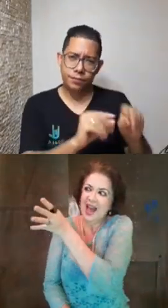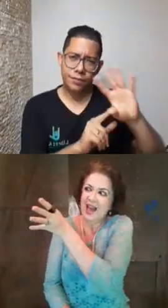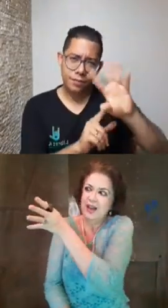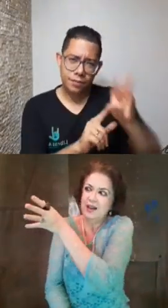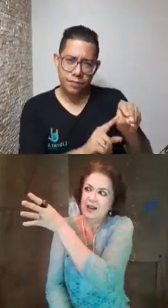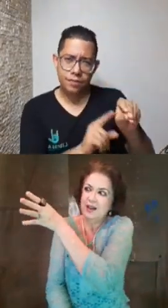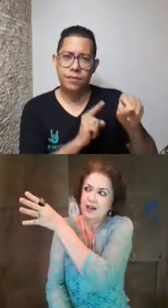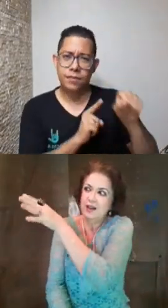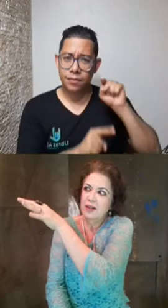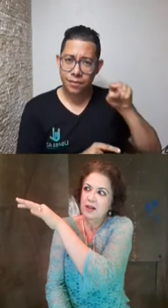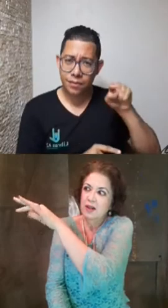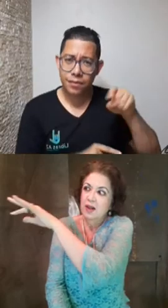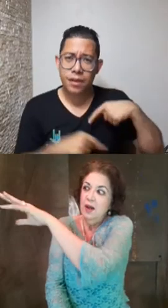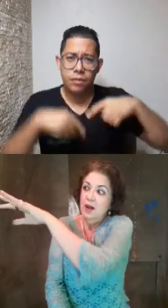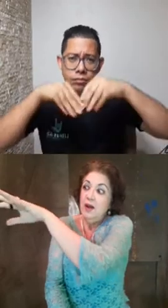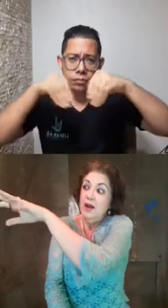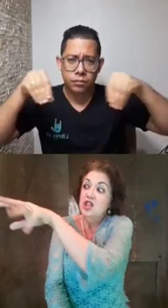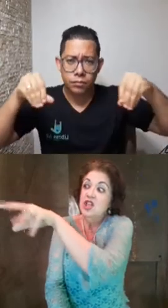até